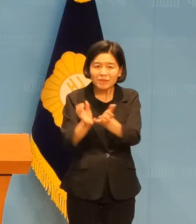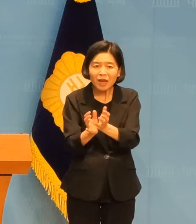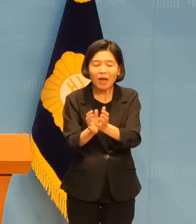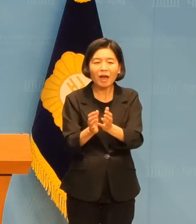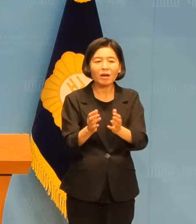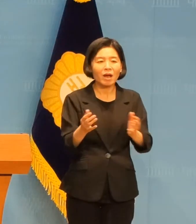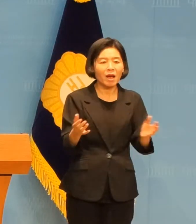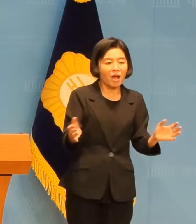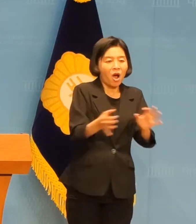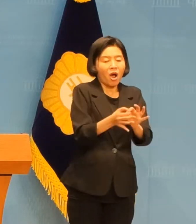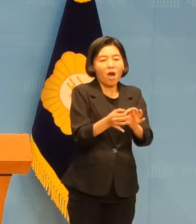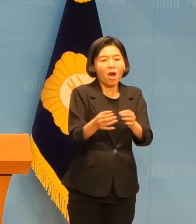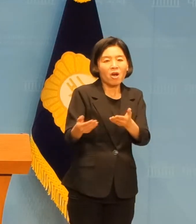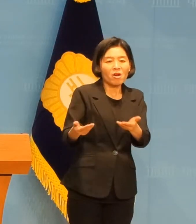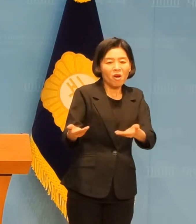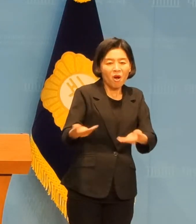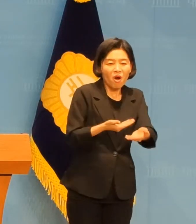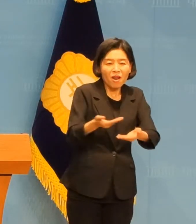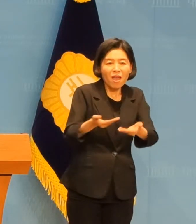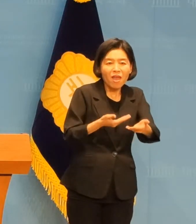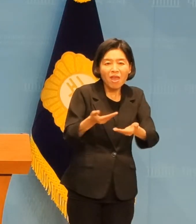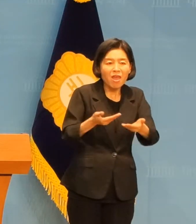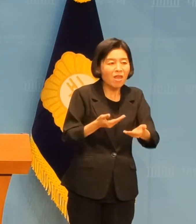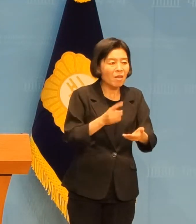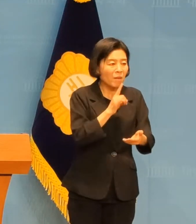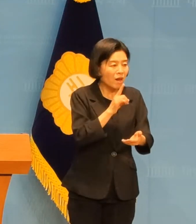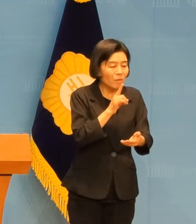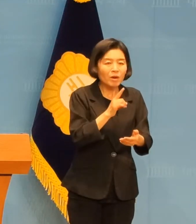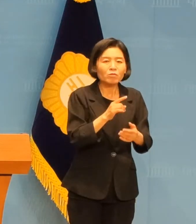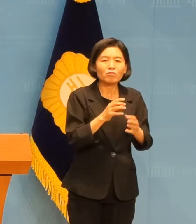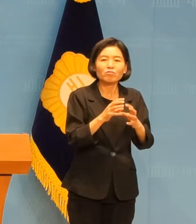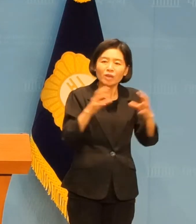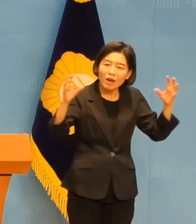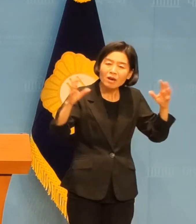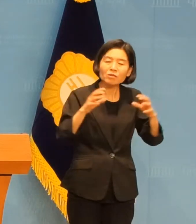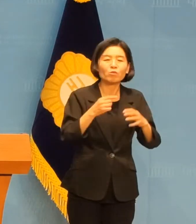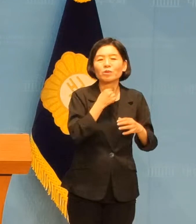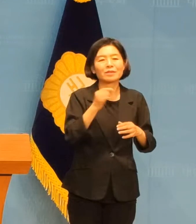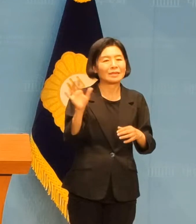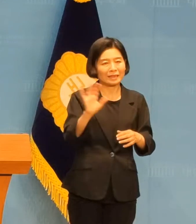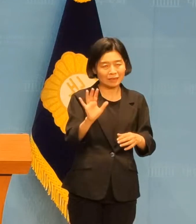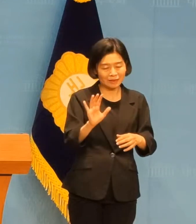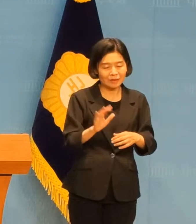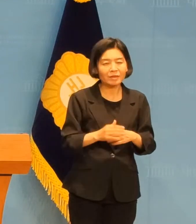거래를 전제로 패키지 딜을 운운하는 상황도 원치 않았기 때문입니다.